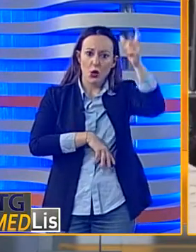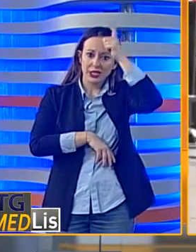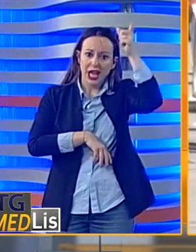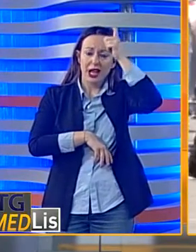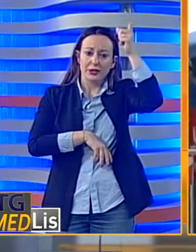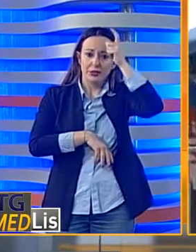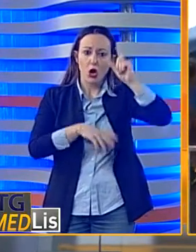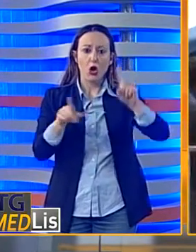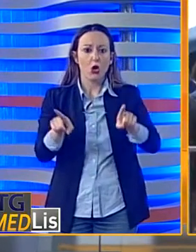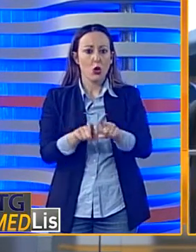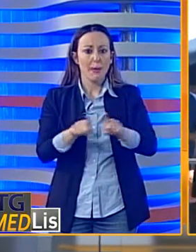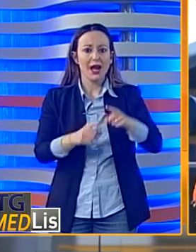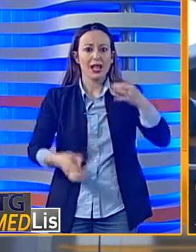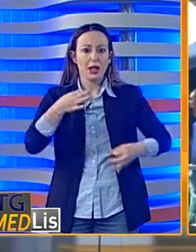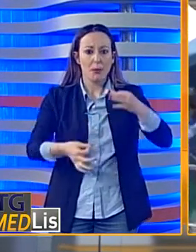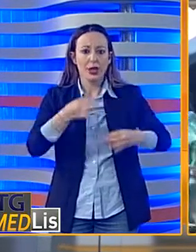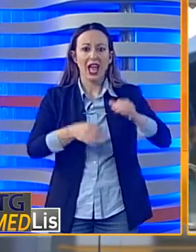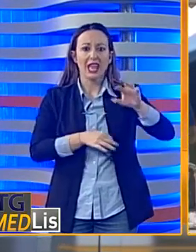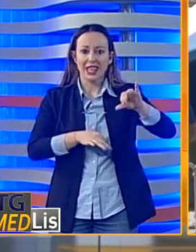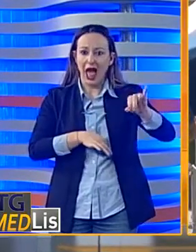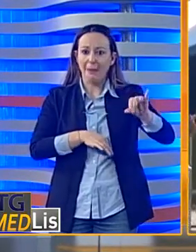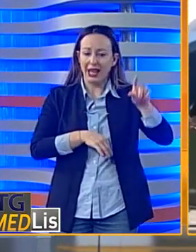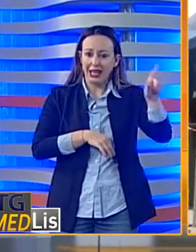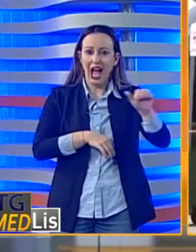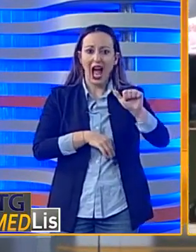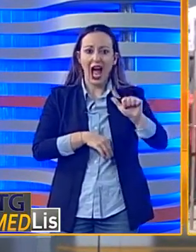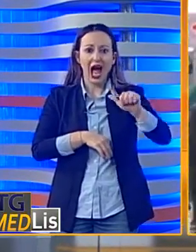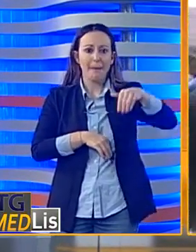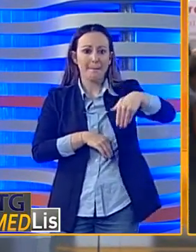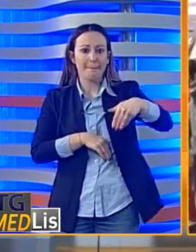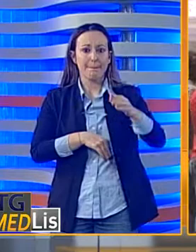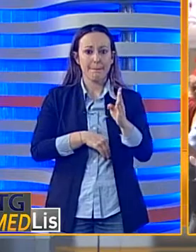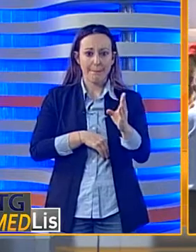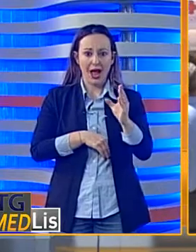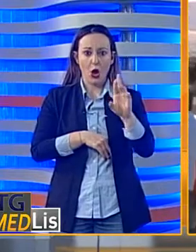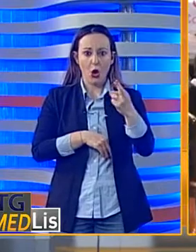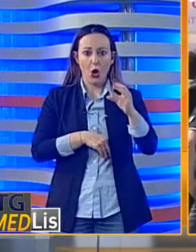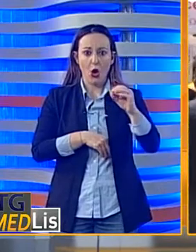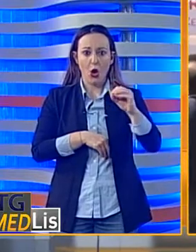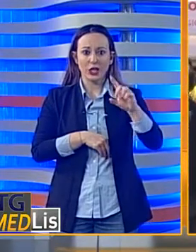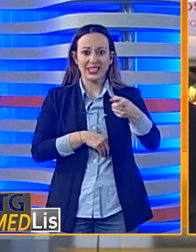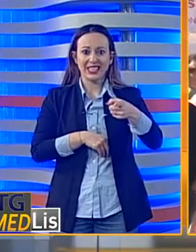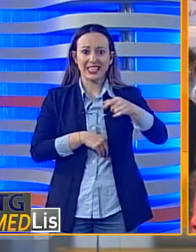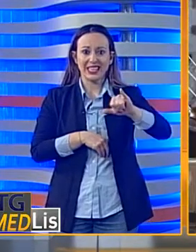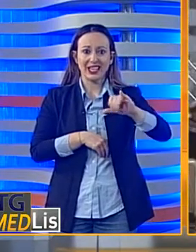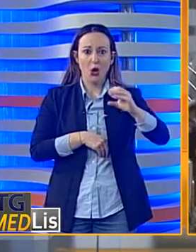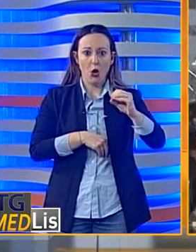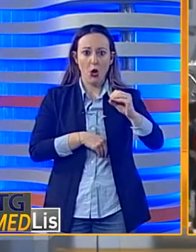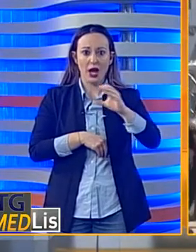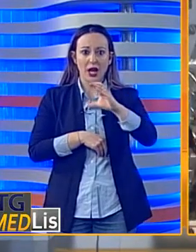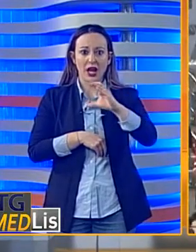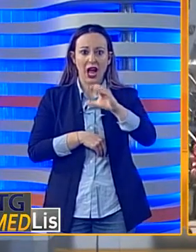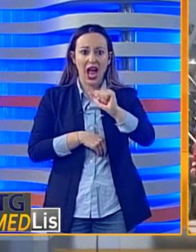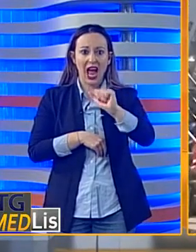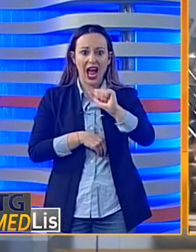riferito il procuratore di Trapani Ambrogio Cartosio in audizione alla Commissione